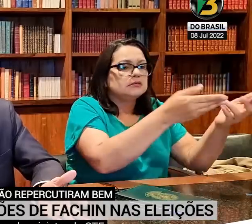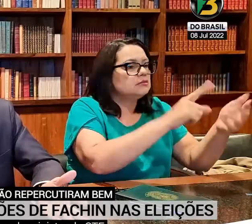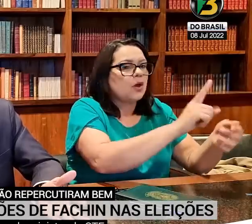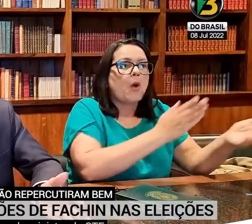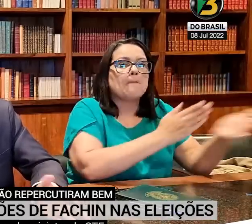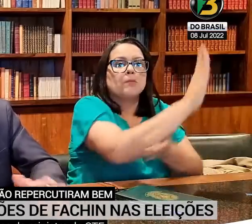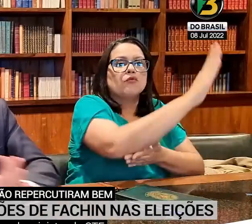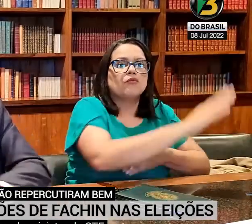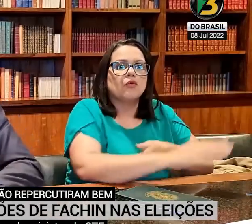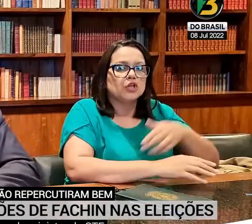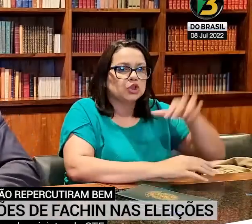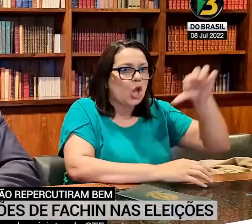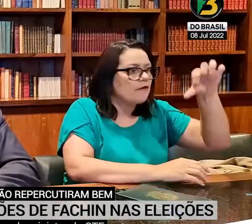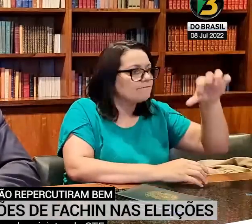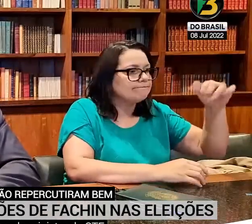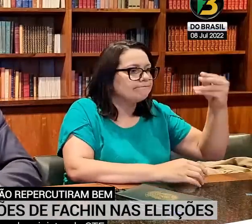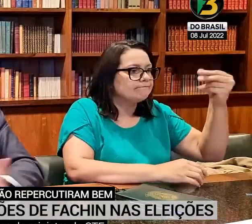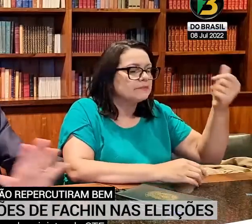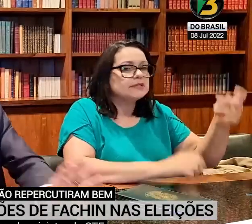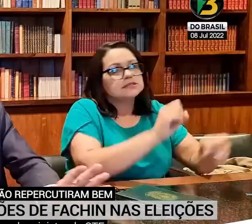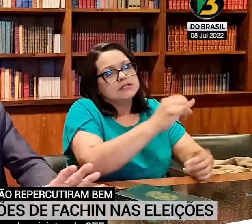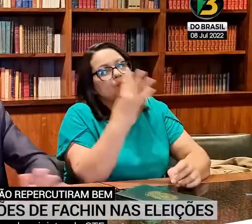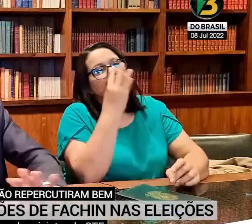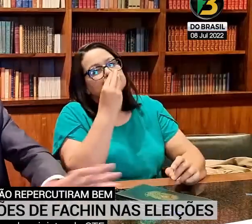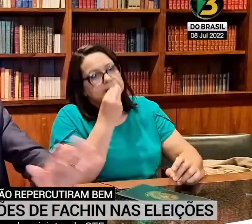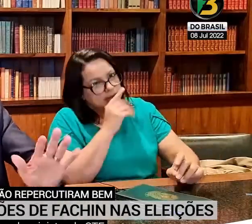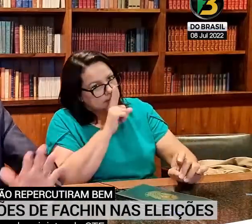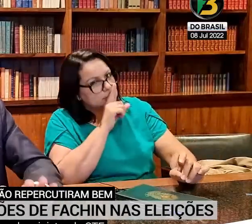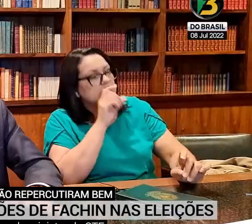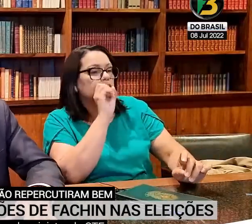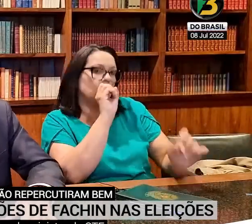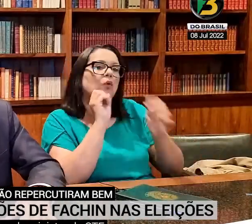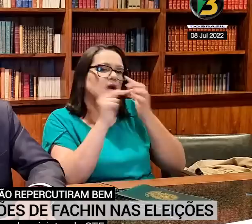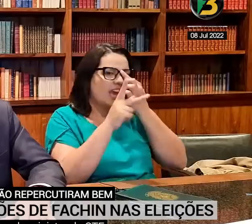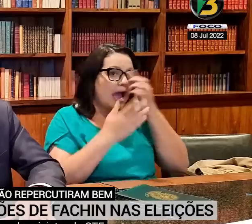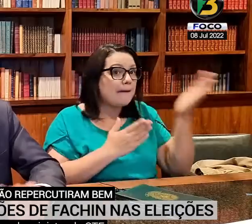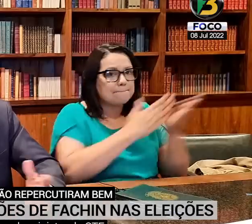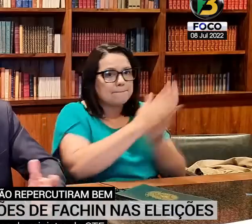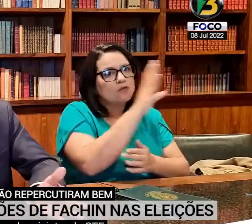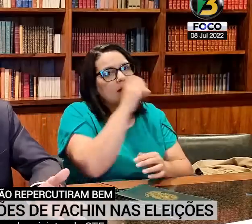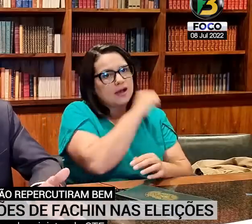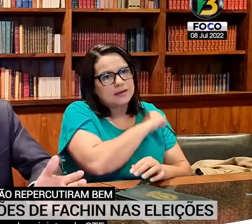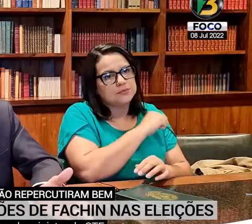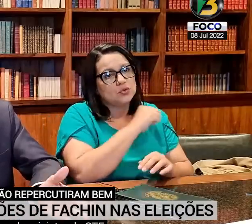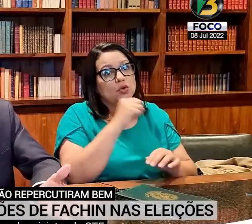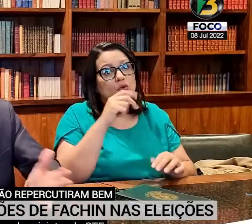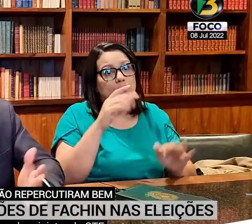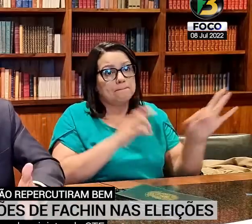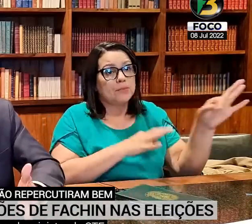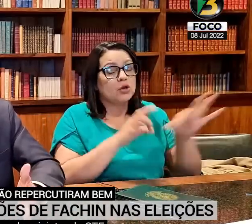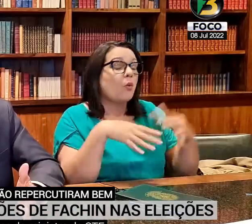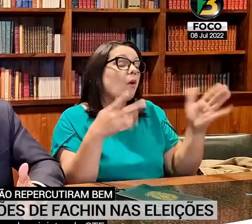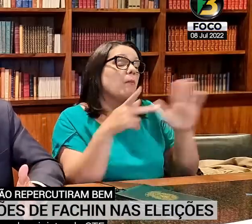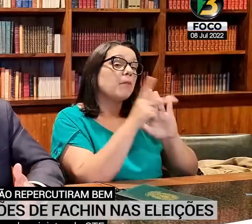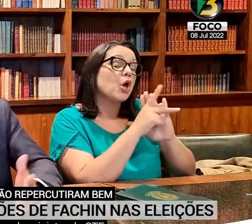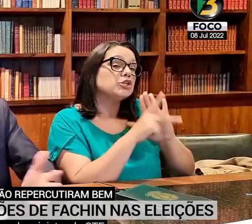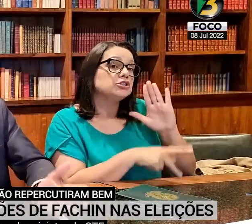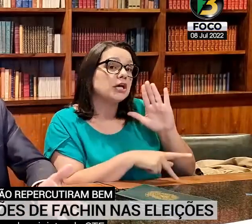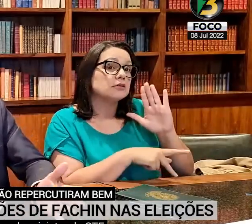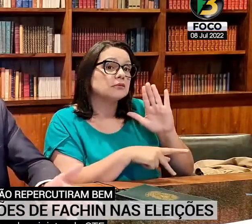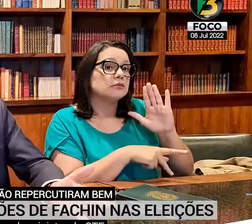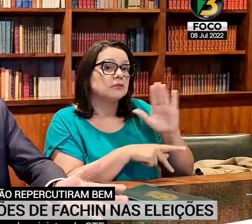aprovado por Nova Iguaçu se eu tivesse ficado quieto com toda certeza teria sido aprovada um jeito projeto voltar porque projeto é